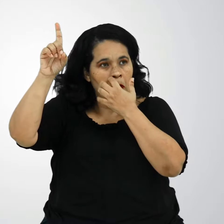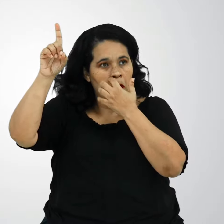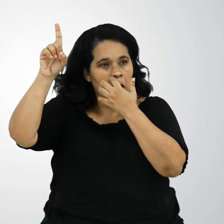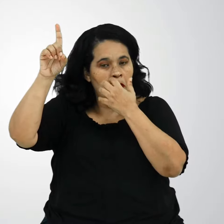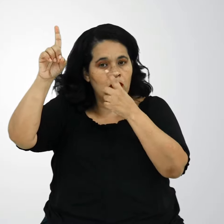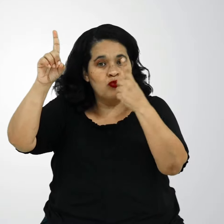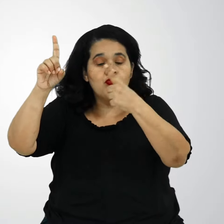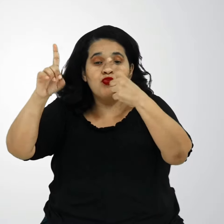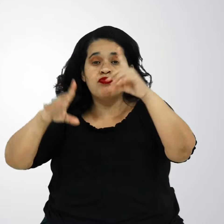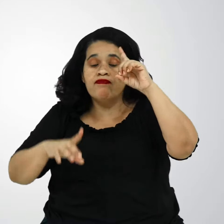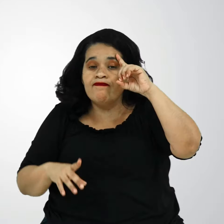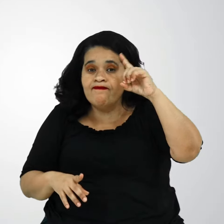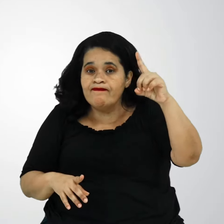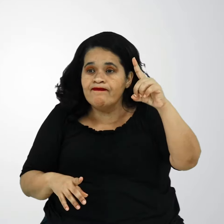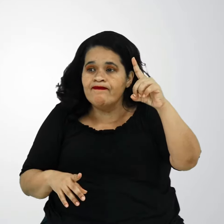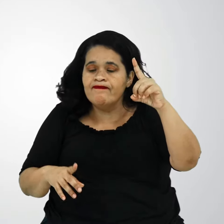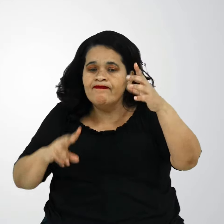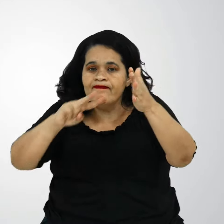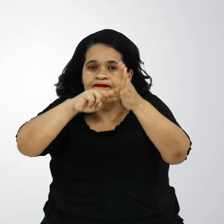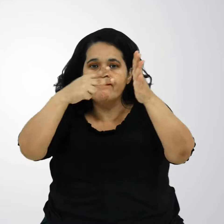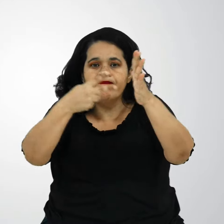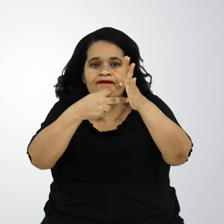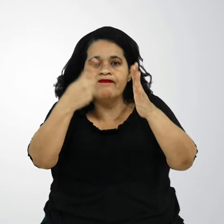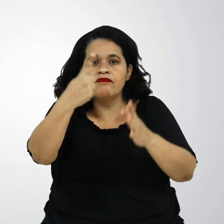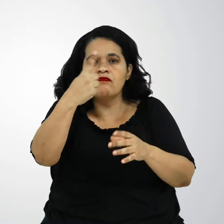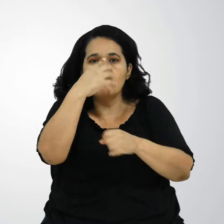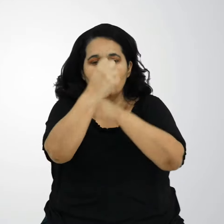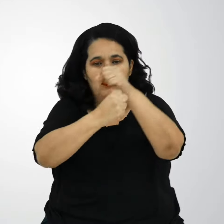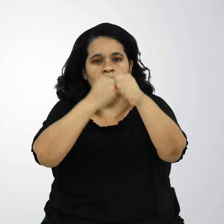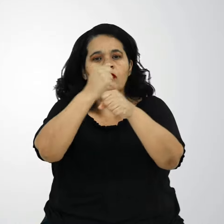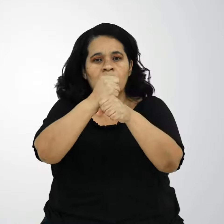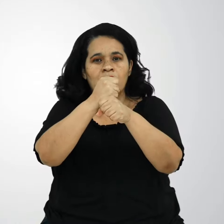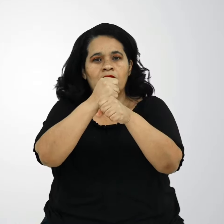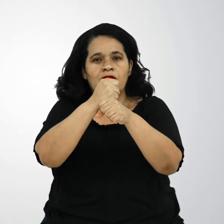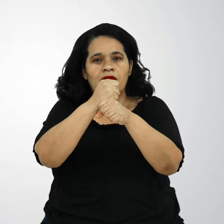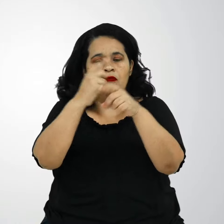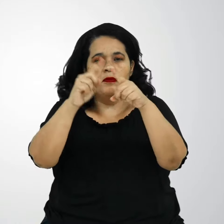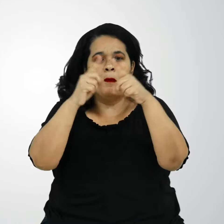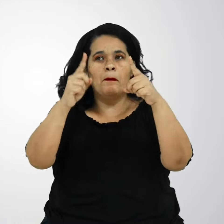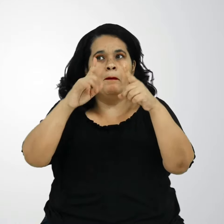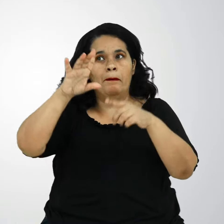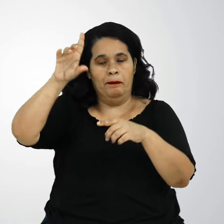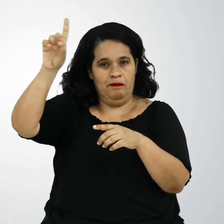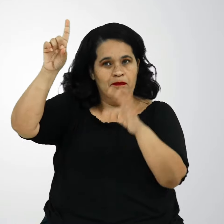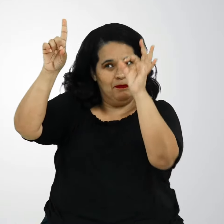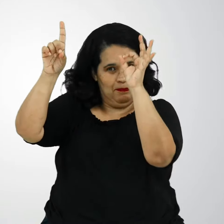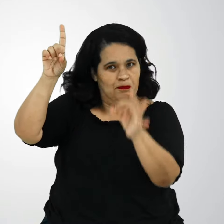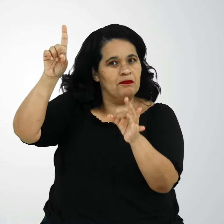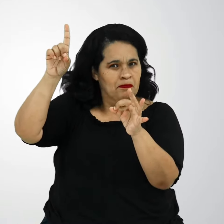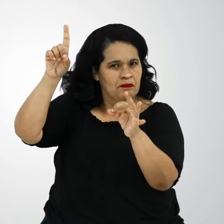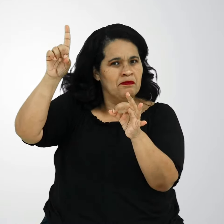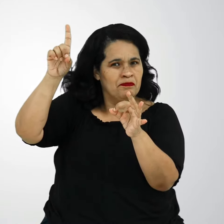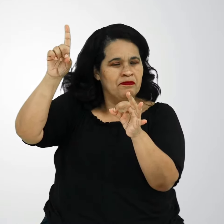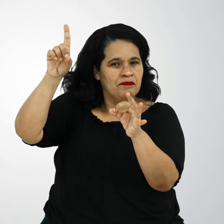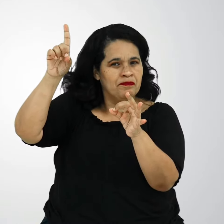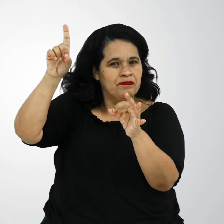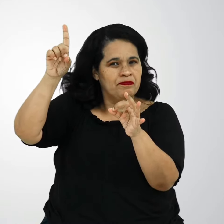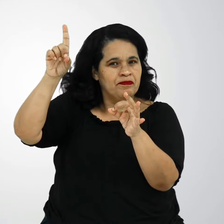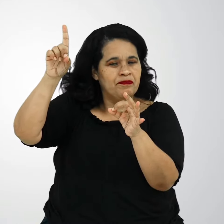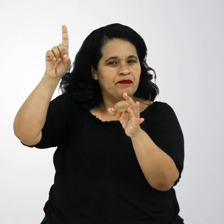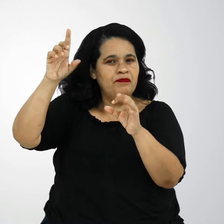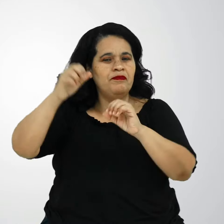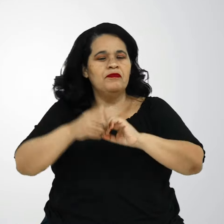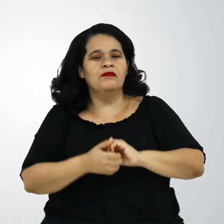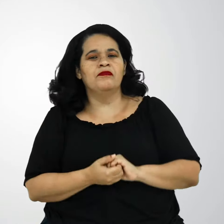só que aí esse eles não usam, né? Não. Esse aí seria... Aí não daria certo. Não daria certo. Não daria certo. Tipo, não é um ano